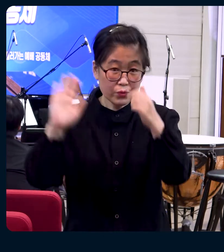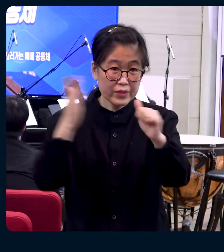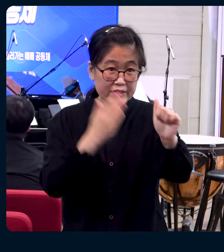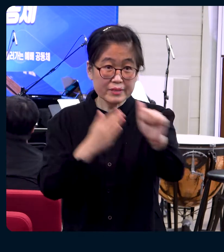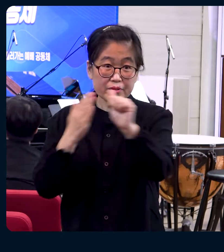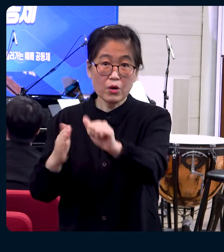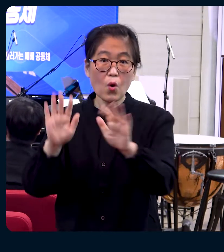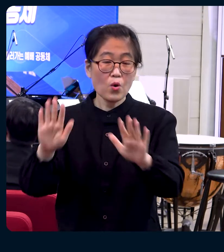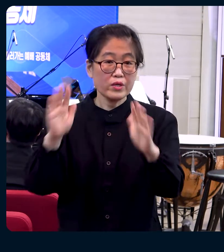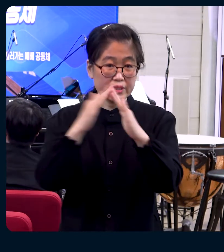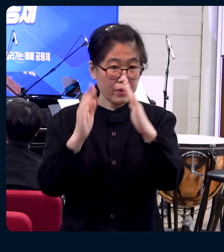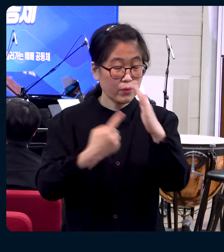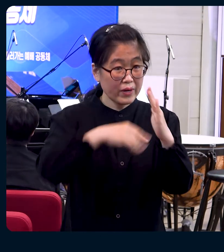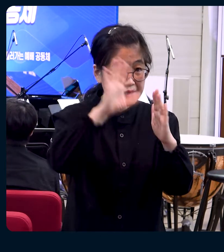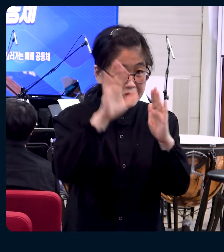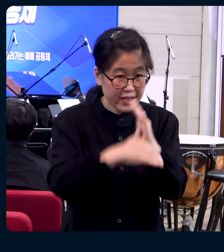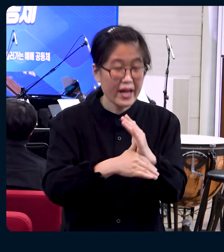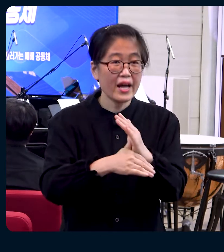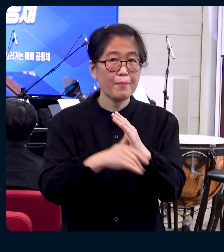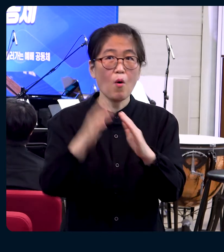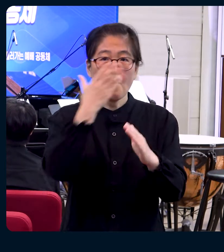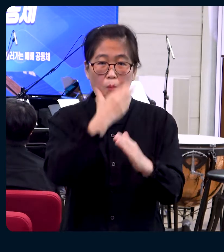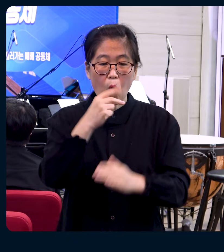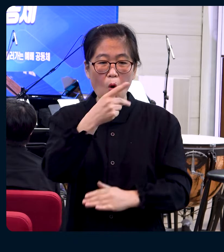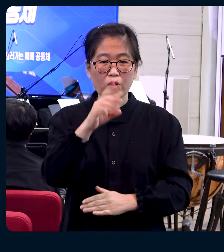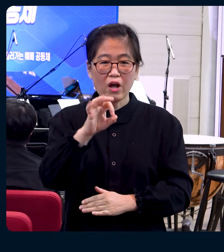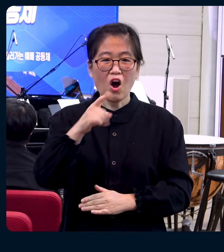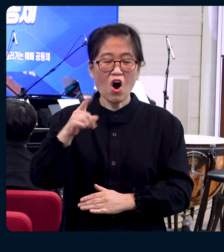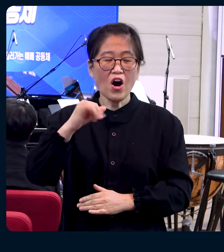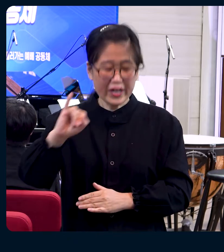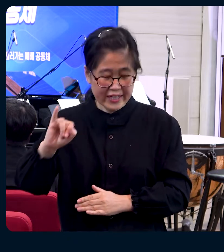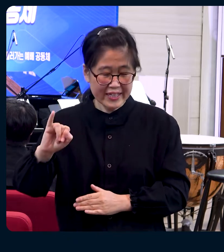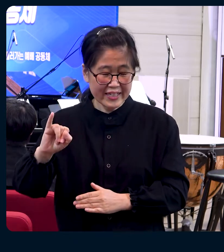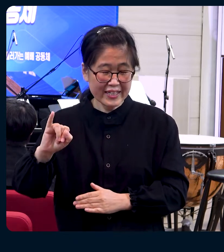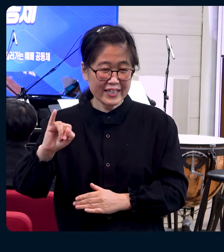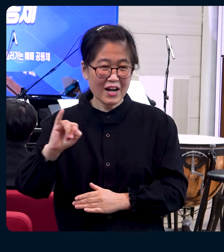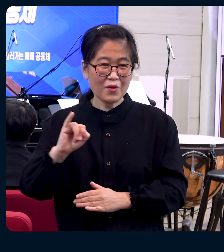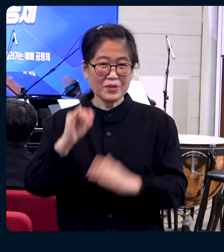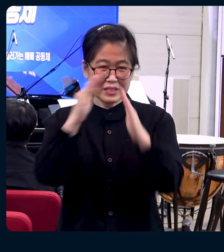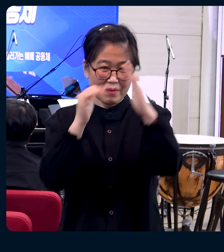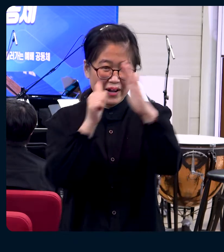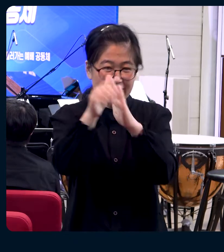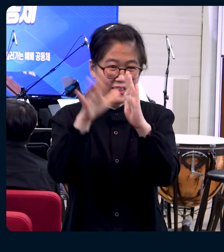바라고 오늘부터 집에 들어가실 때 그냥 들어가지 말고 복 덩어리가 들어간다.